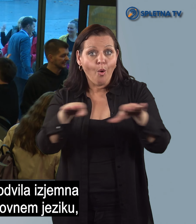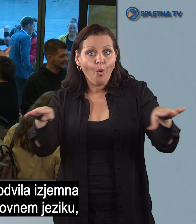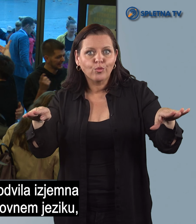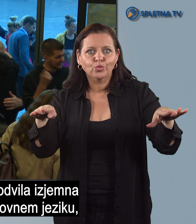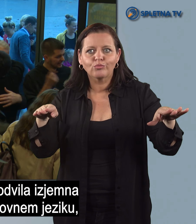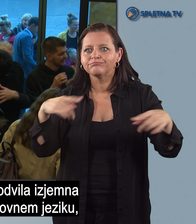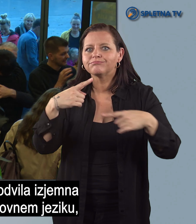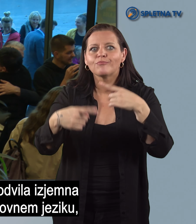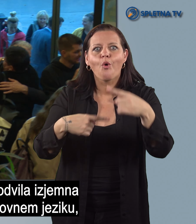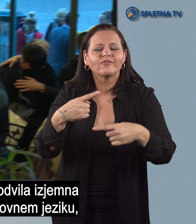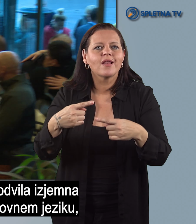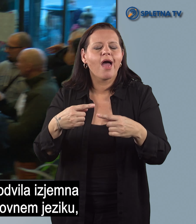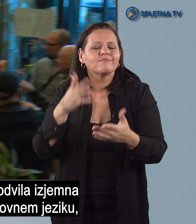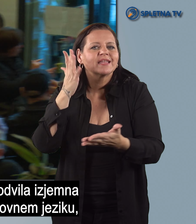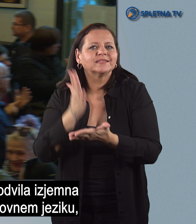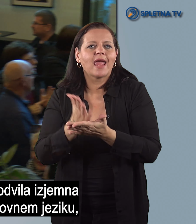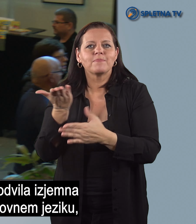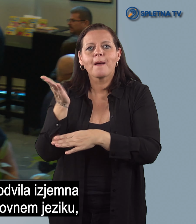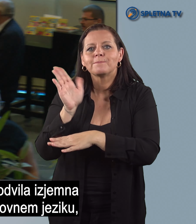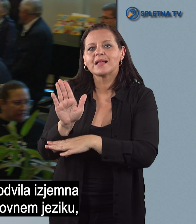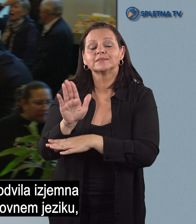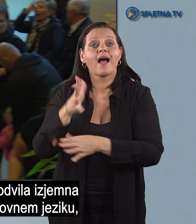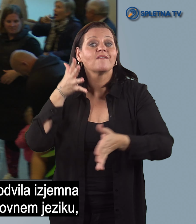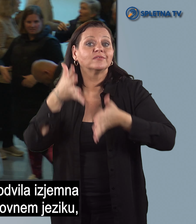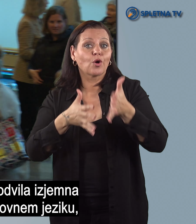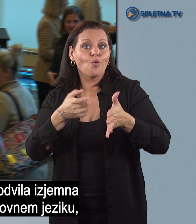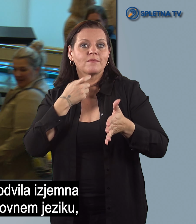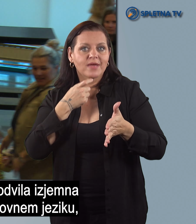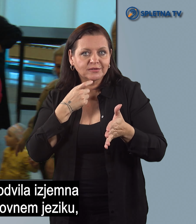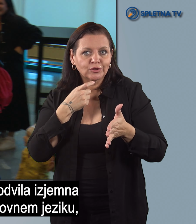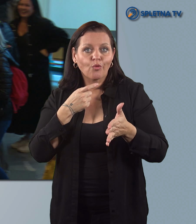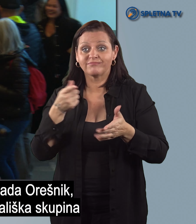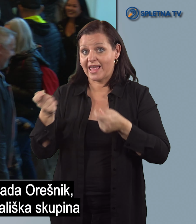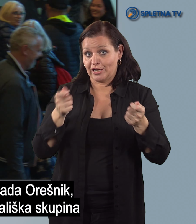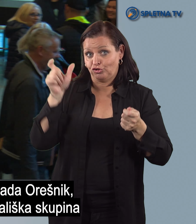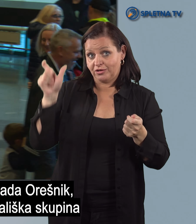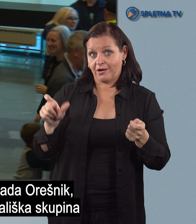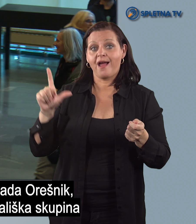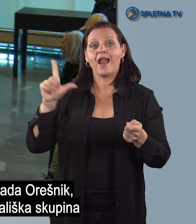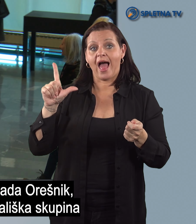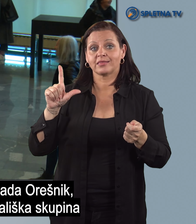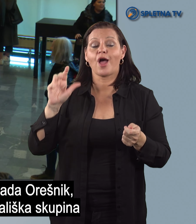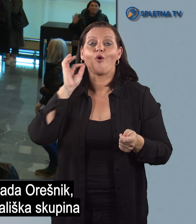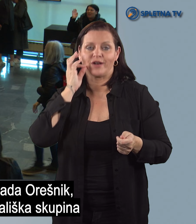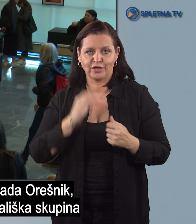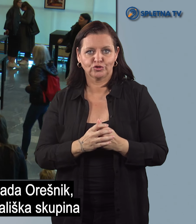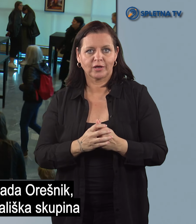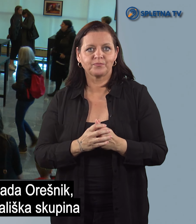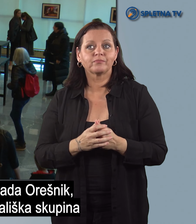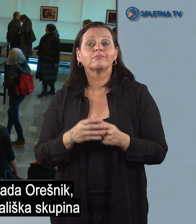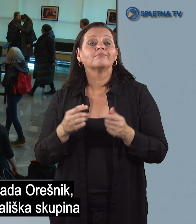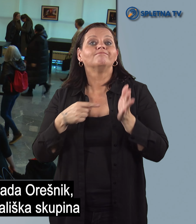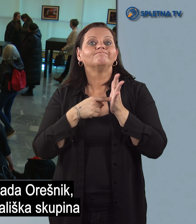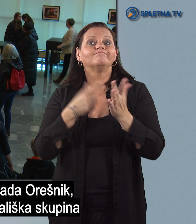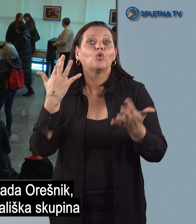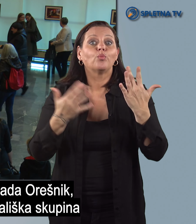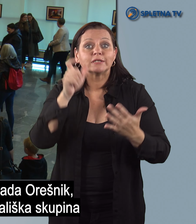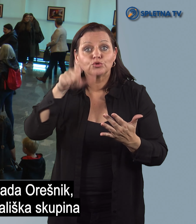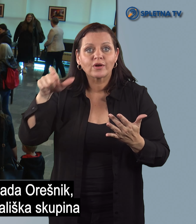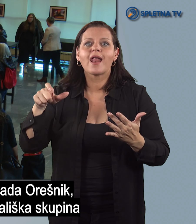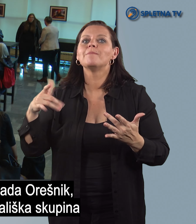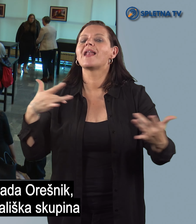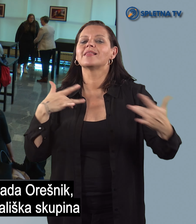v znakovnem jeziku, ki jo je režirala Lada Orešnik, uprizorila pa gledališka skupina Tihe stopinje, v kateri